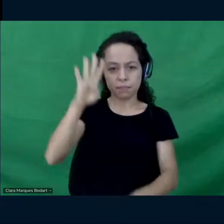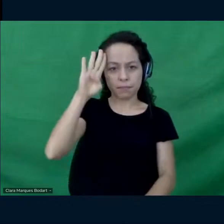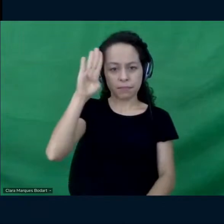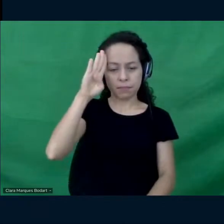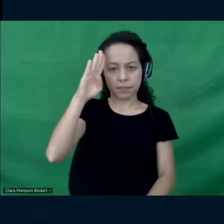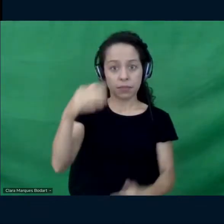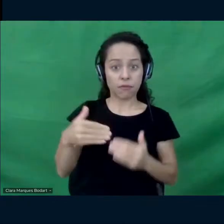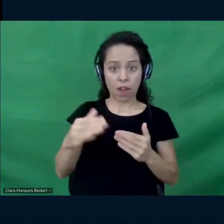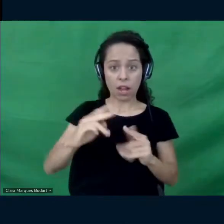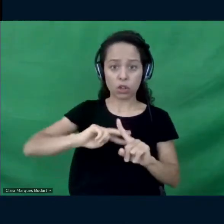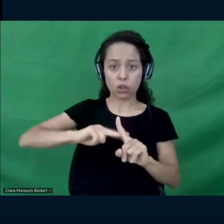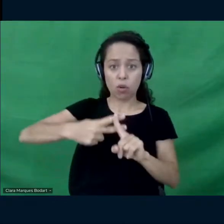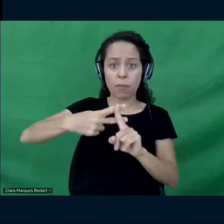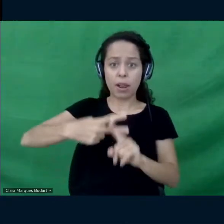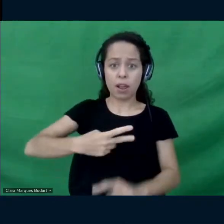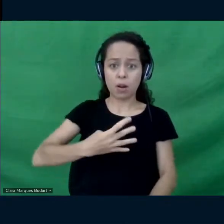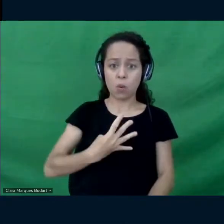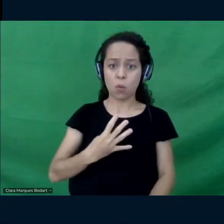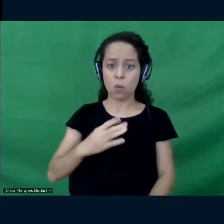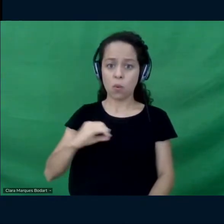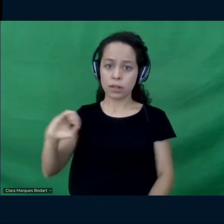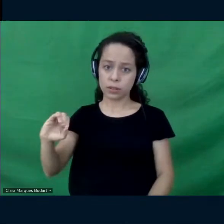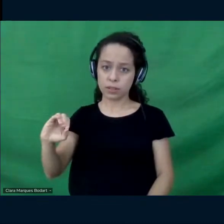escolas militarizadas.